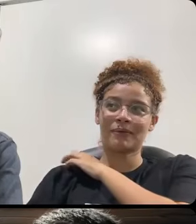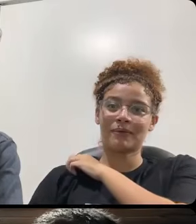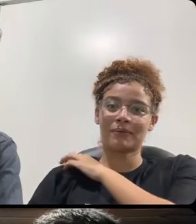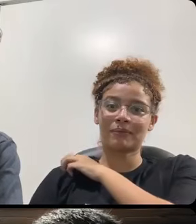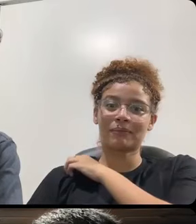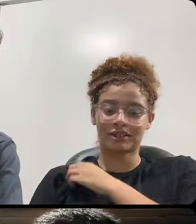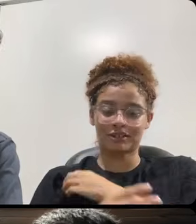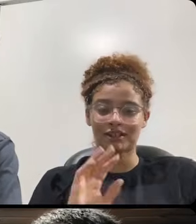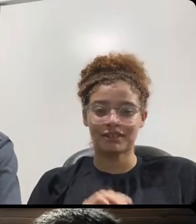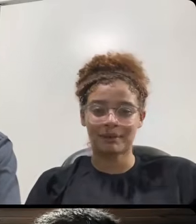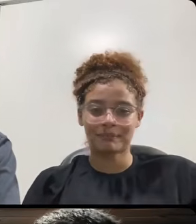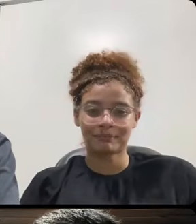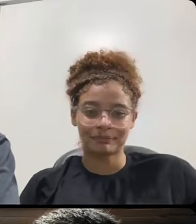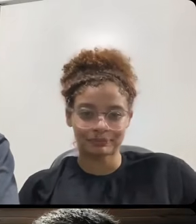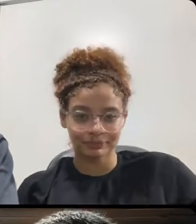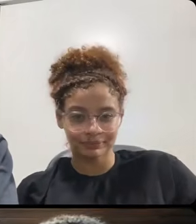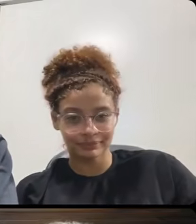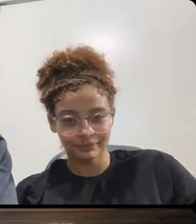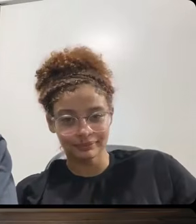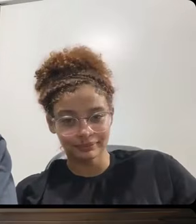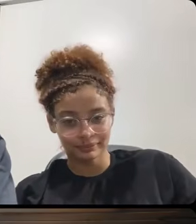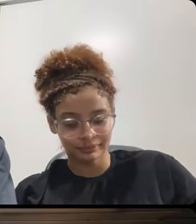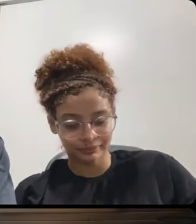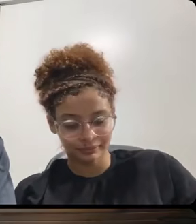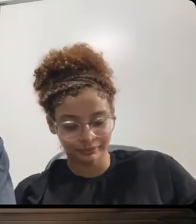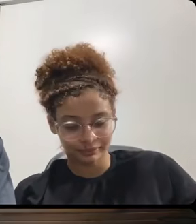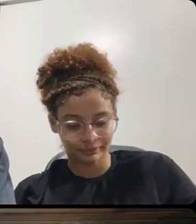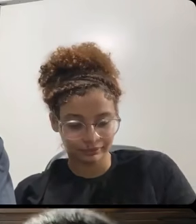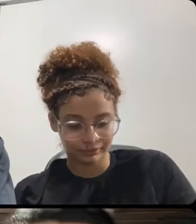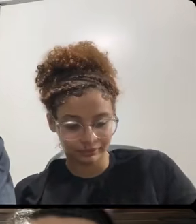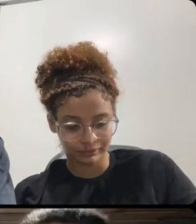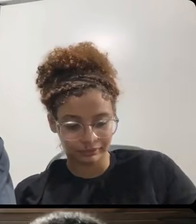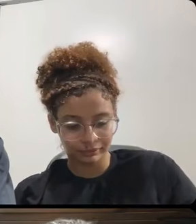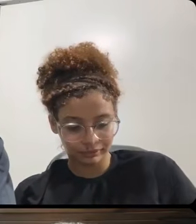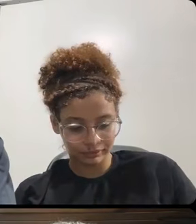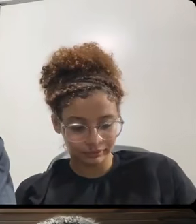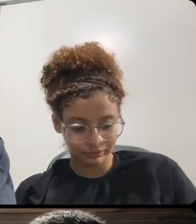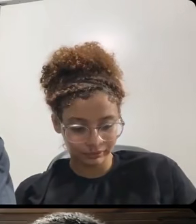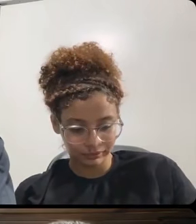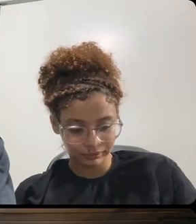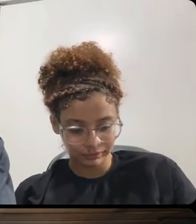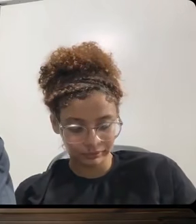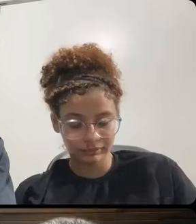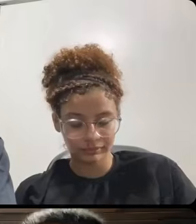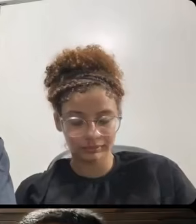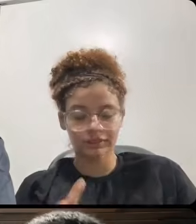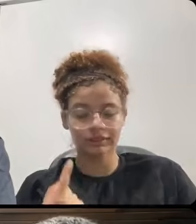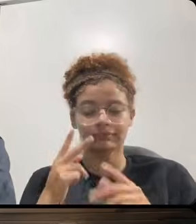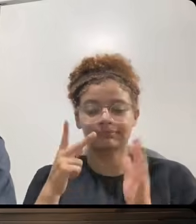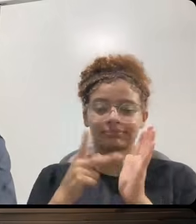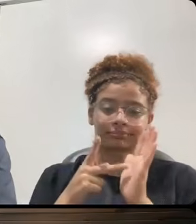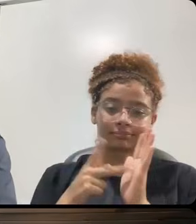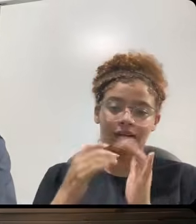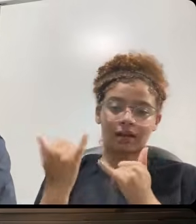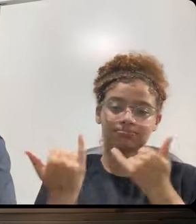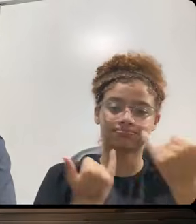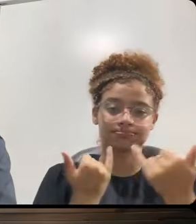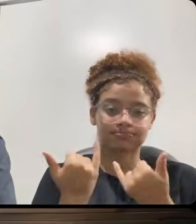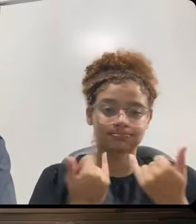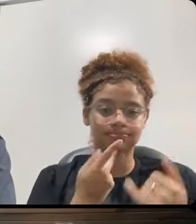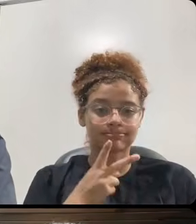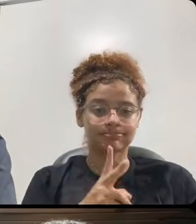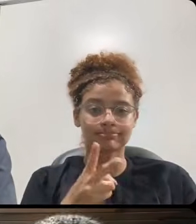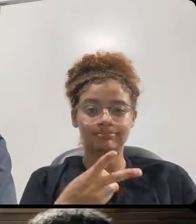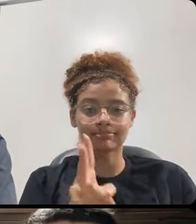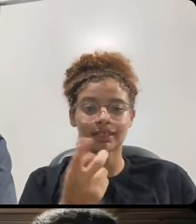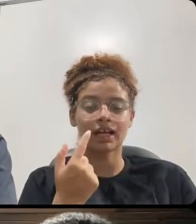Aí- Pode falar. Sim, é verdade. E a gente tem que sempre se informar, né? Essas informações estão aí.